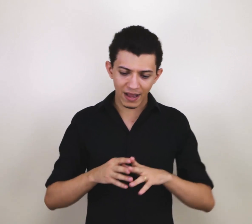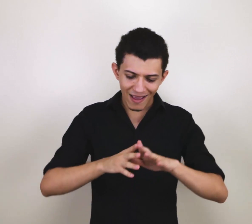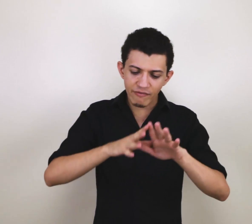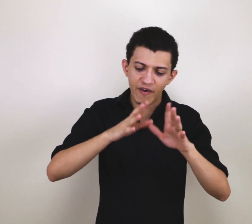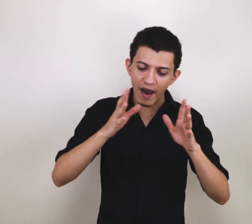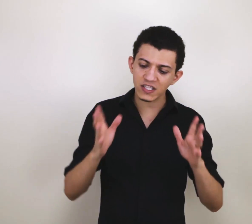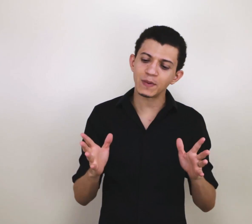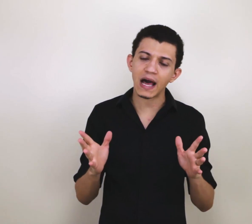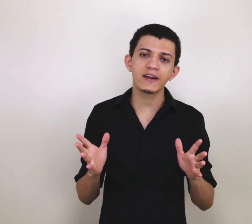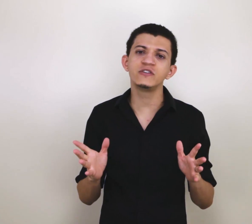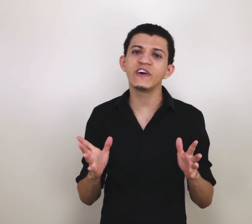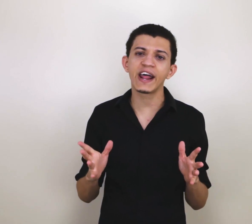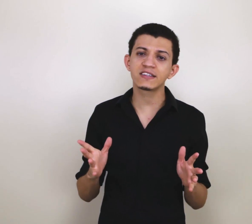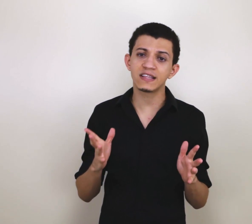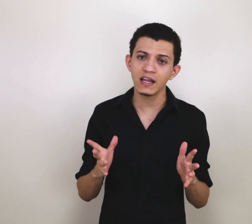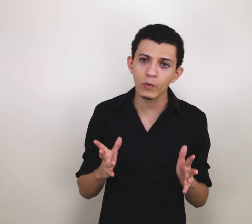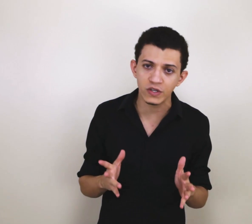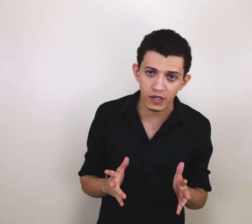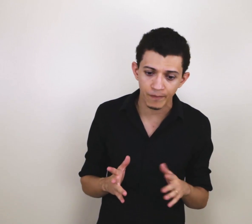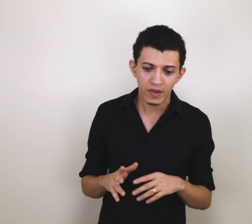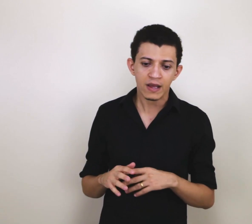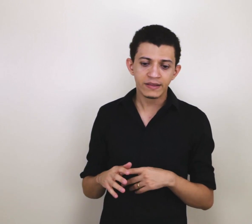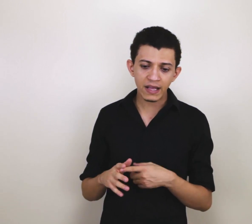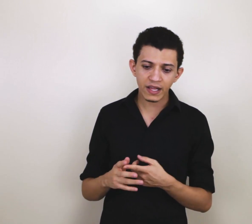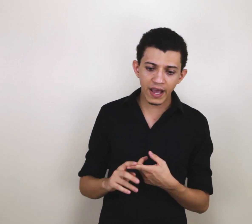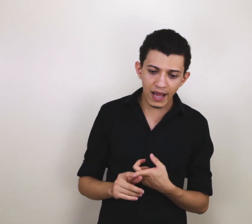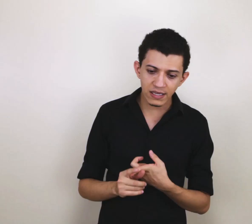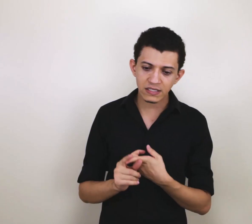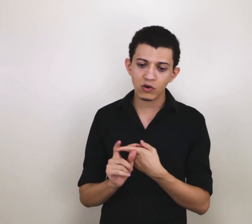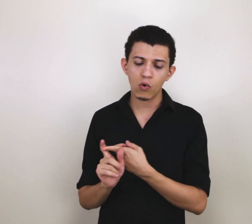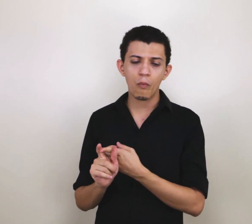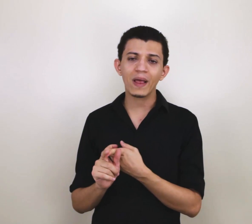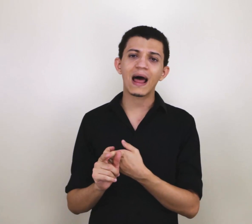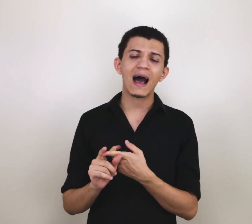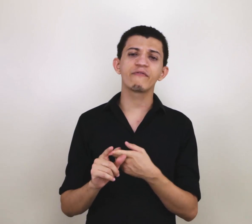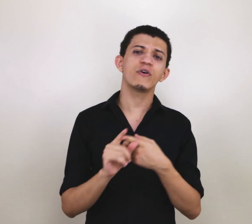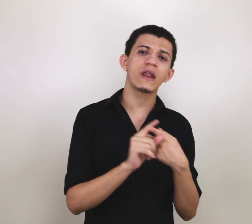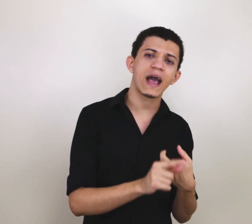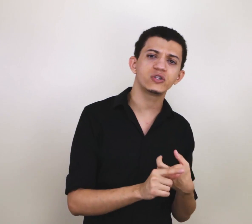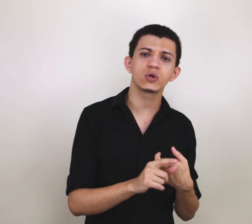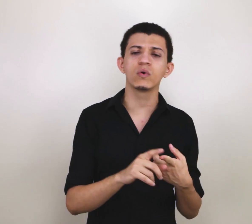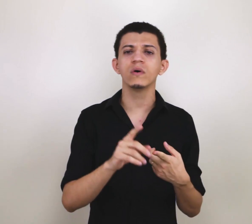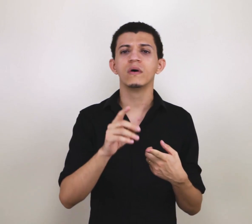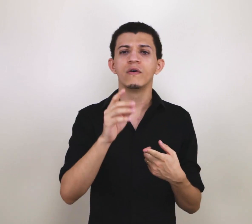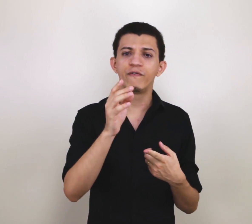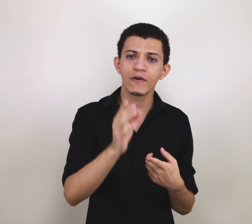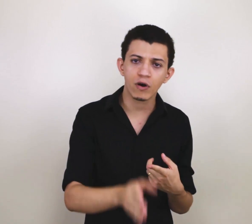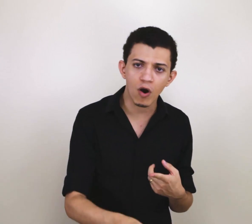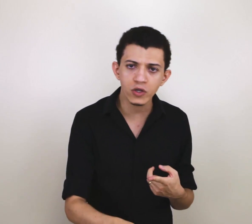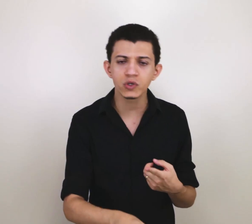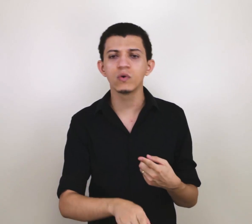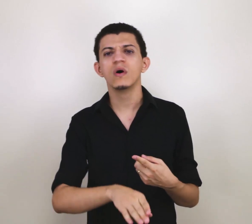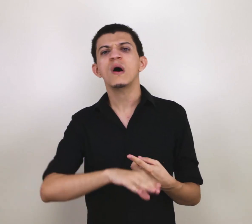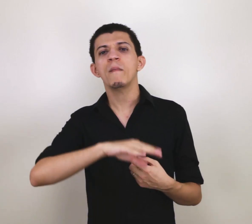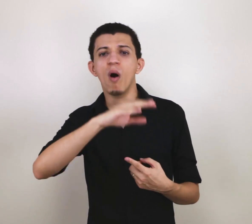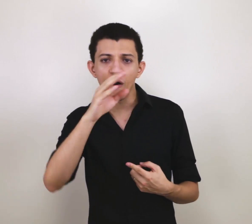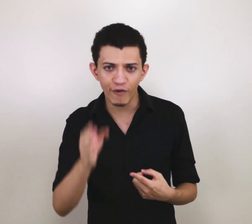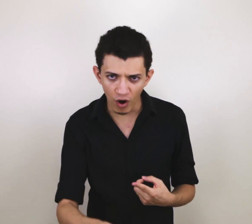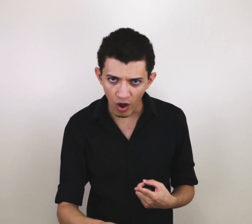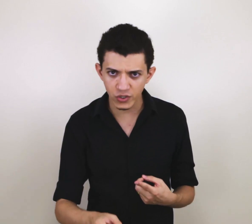em vários pilares diferentes da linguística. Dentre eles, o pilar fonético, fonológico,